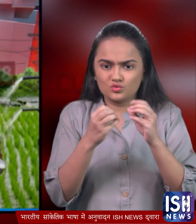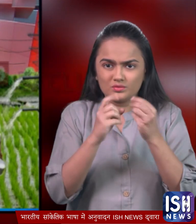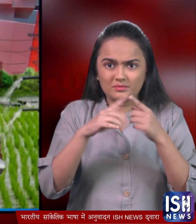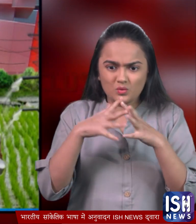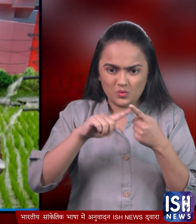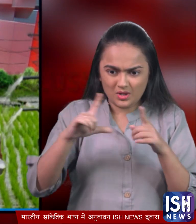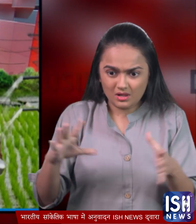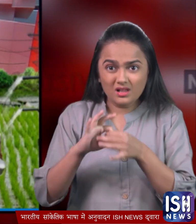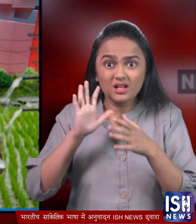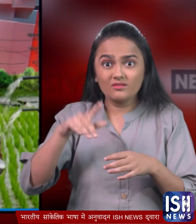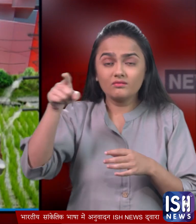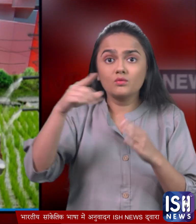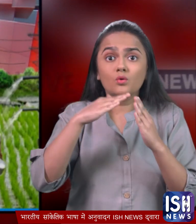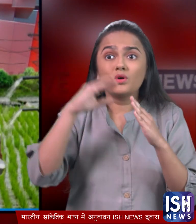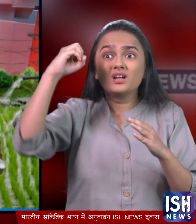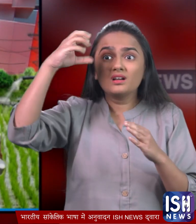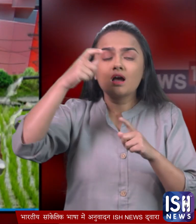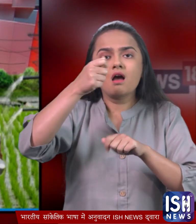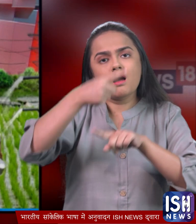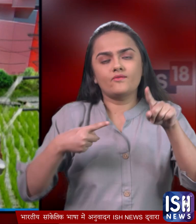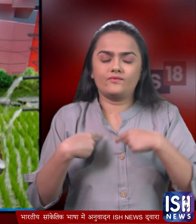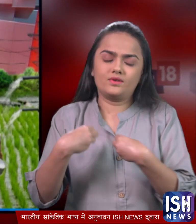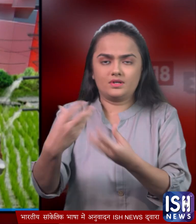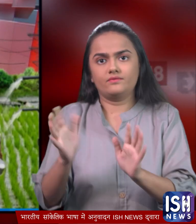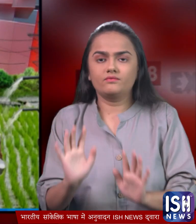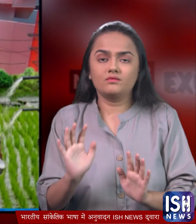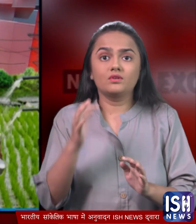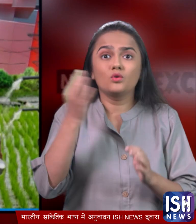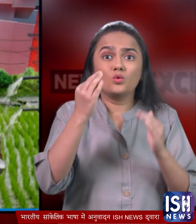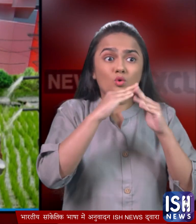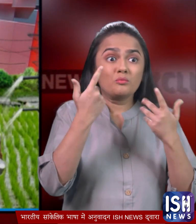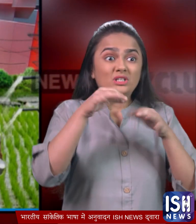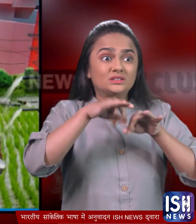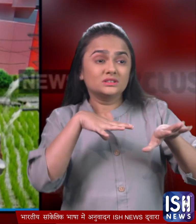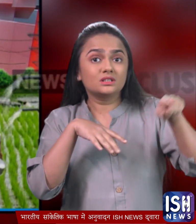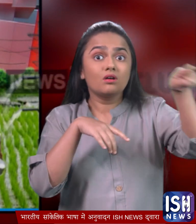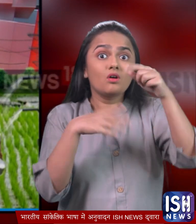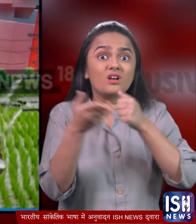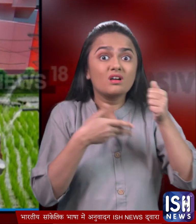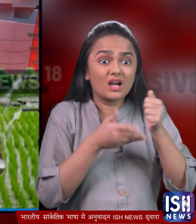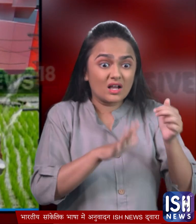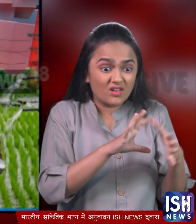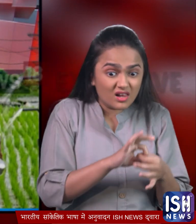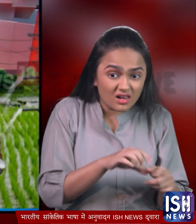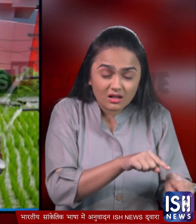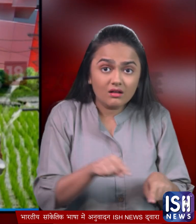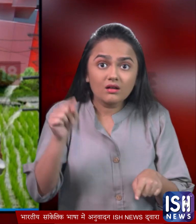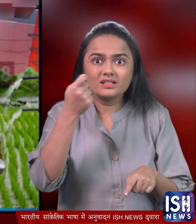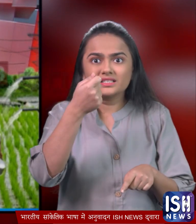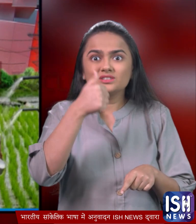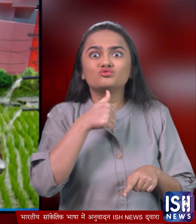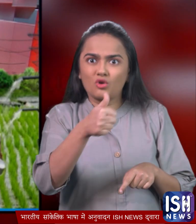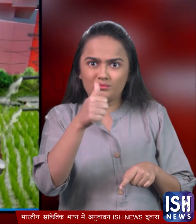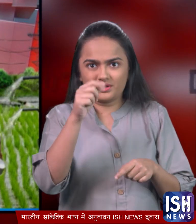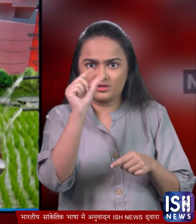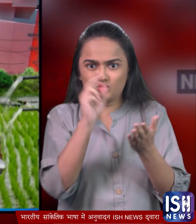कनेक्शन हैं, उन्हें सिंचाई के लिए मौजूदा दर से आधे दाम पर बिजली मिलेगी। नई दरों के तहत शहरी इलाकों में किसानों की बिजली की दरें 6 रुपए